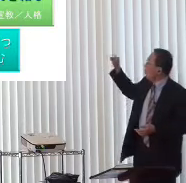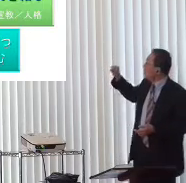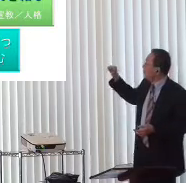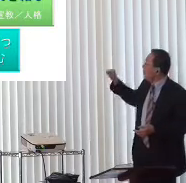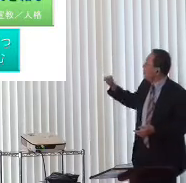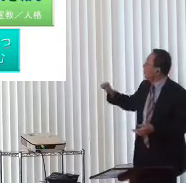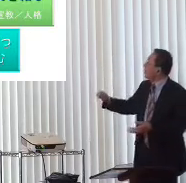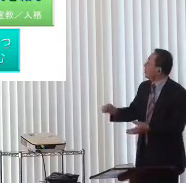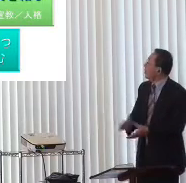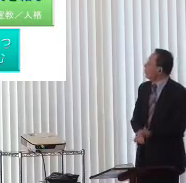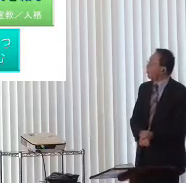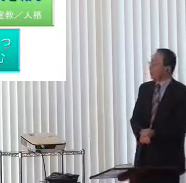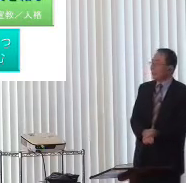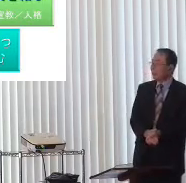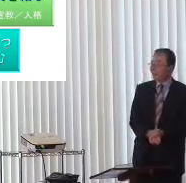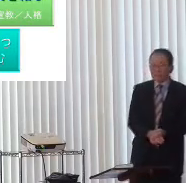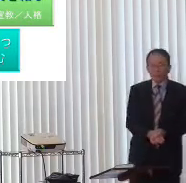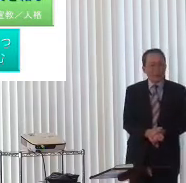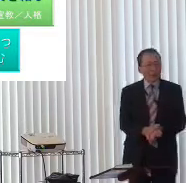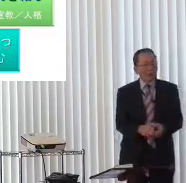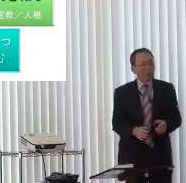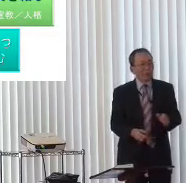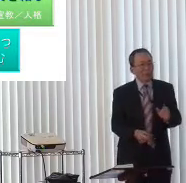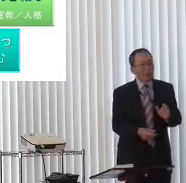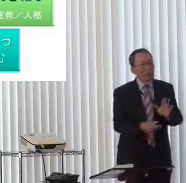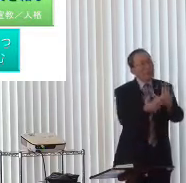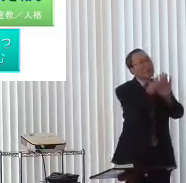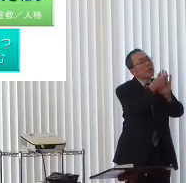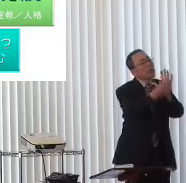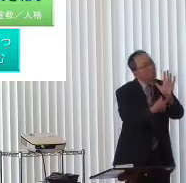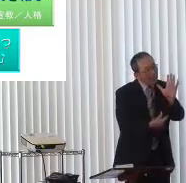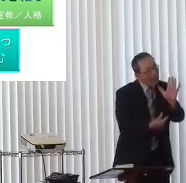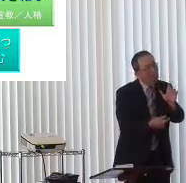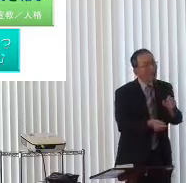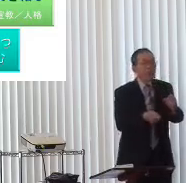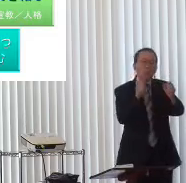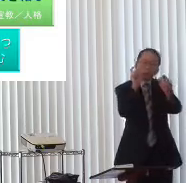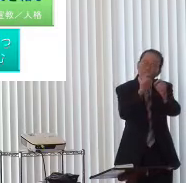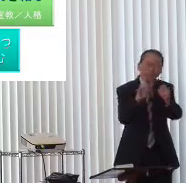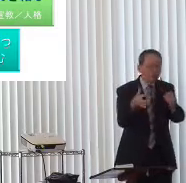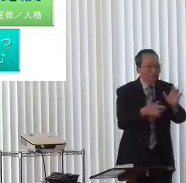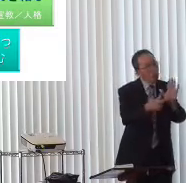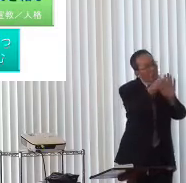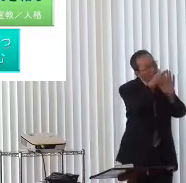ましたが、これは目標というよりもテーマって言った方がいいかもしれませんけれども、